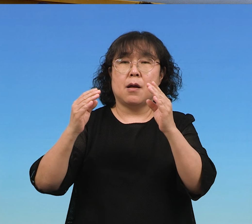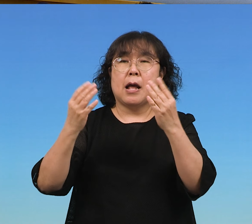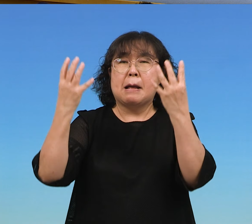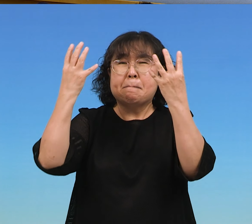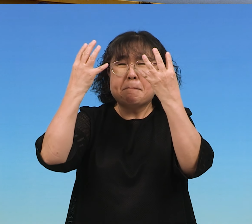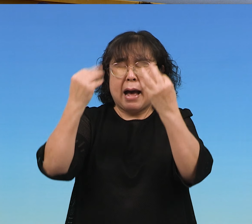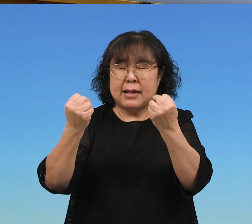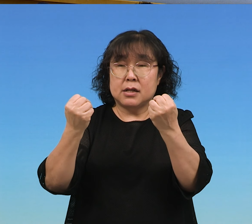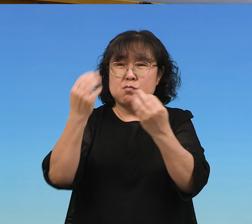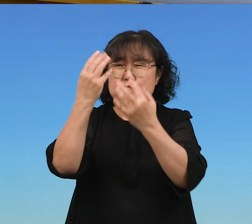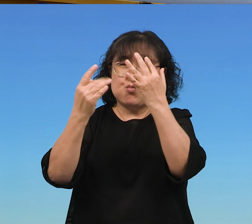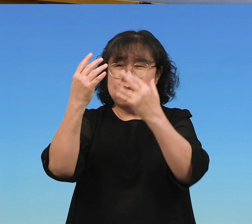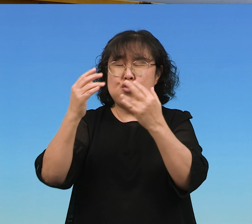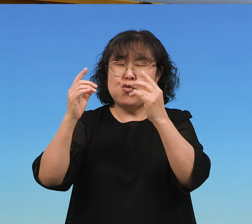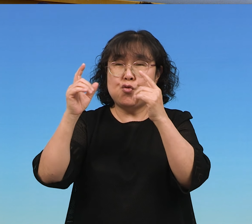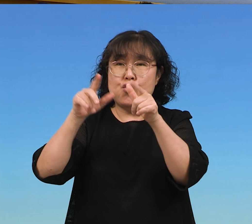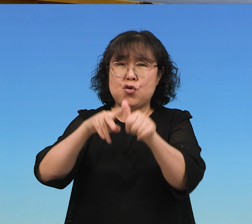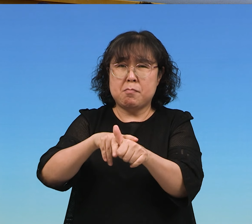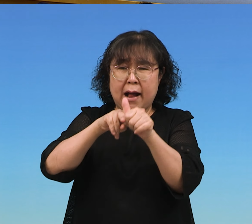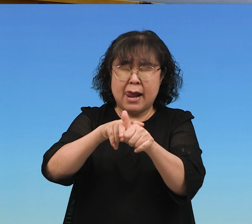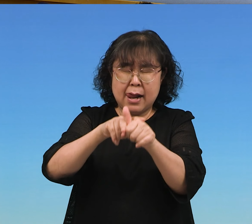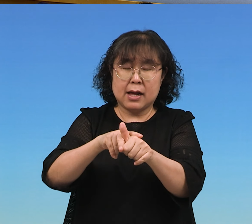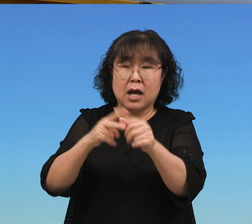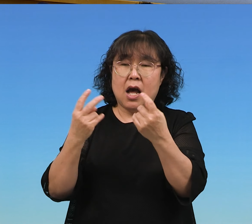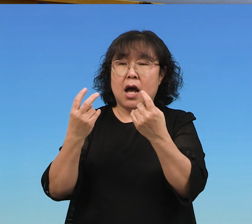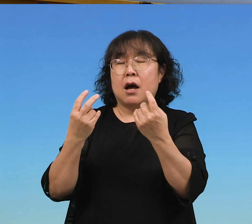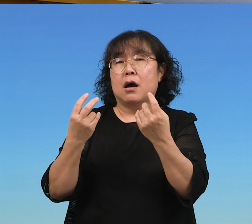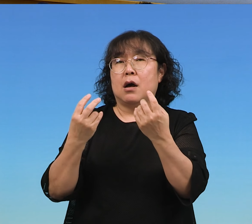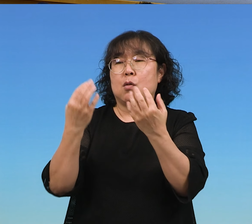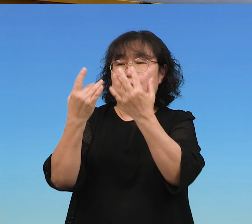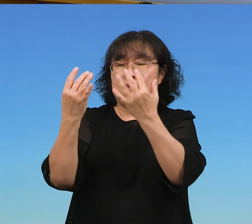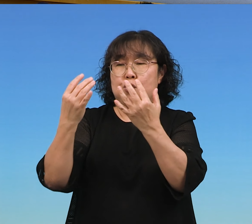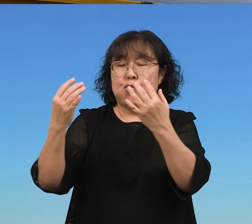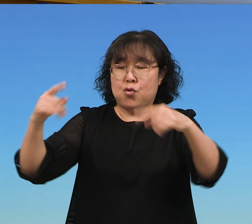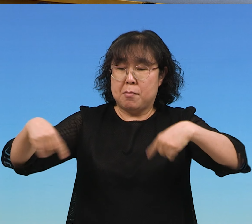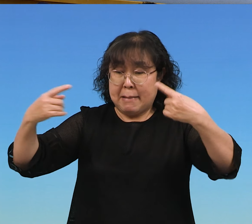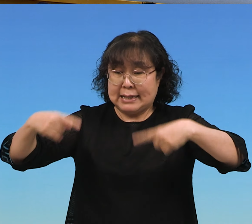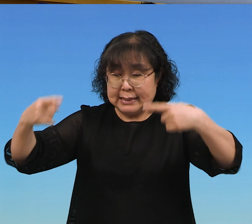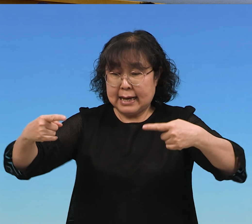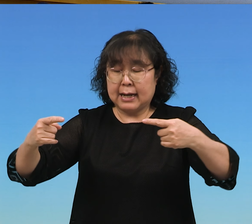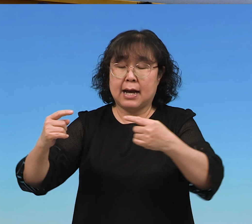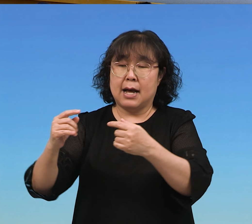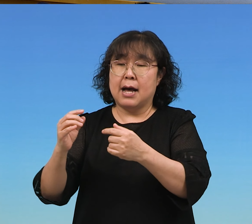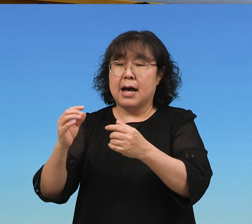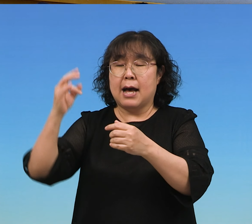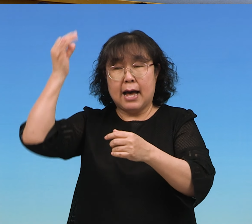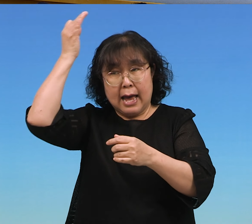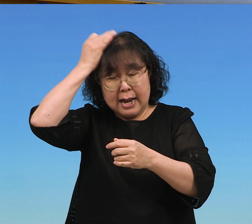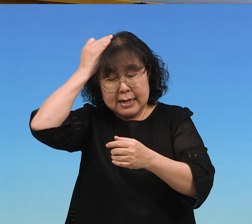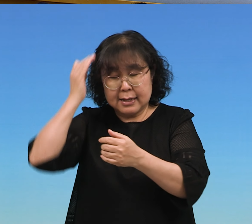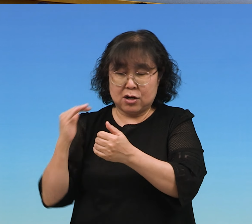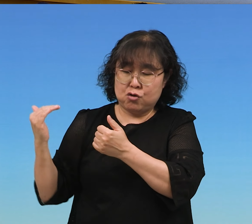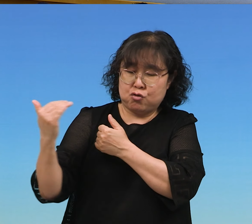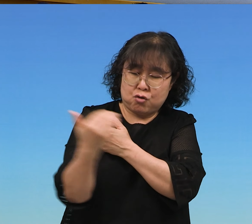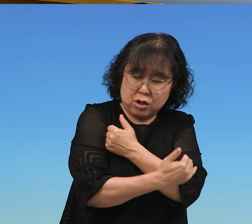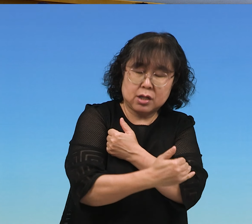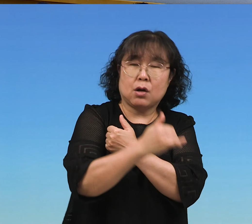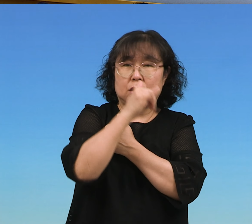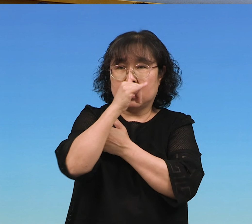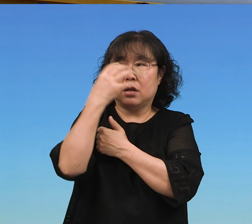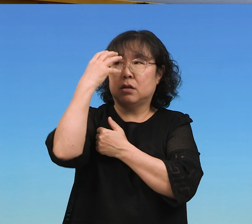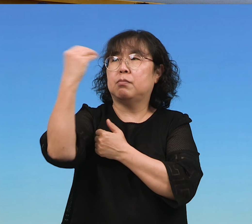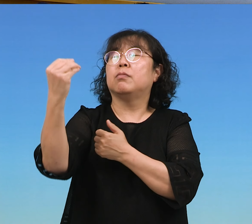엘리사를 둘렀더라. 여러분 저는 이 17절 말씀이요 오늘 한 교회를 목회하는 저나 한 가정을